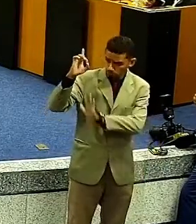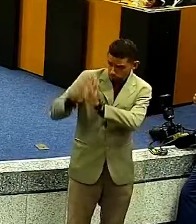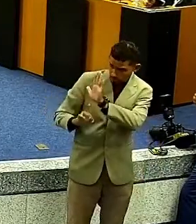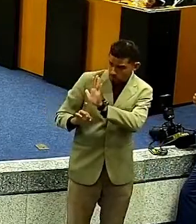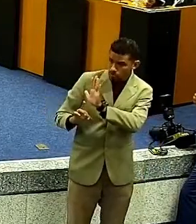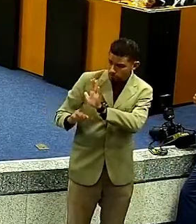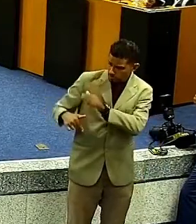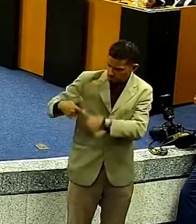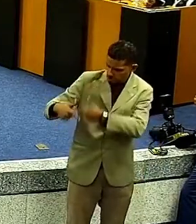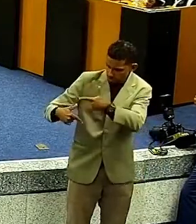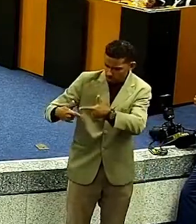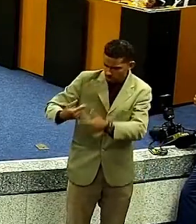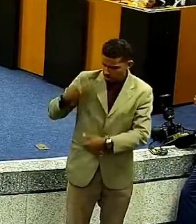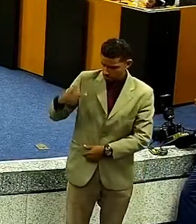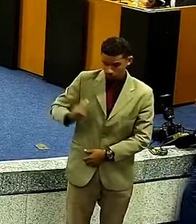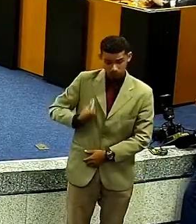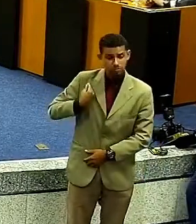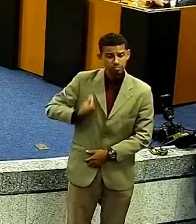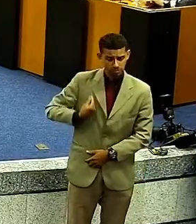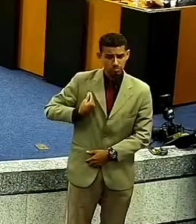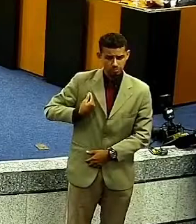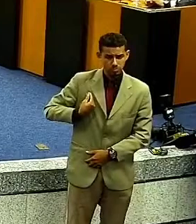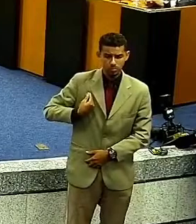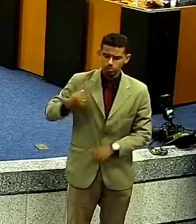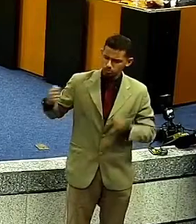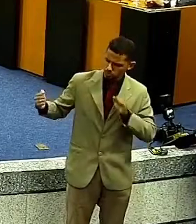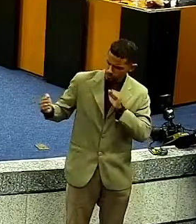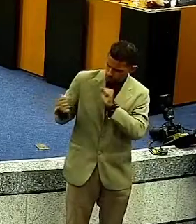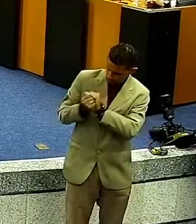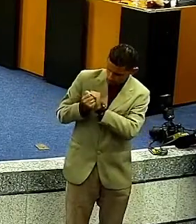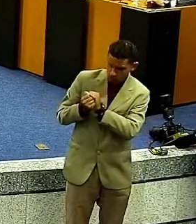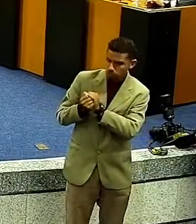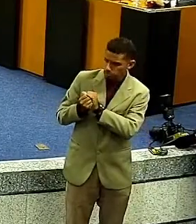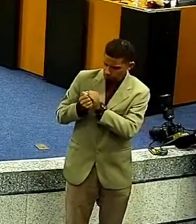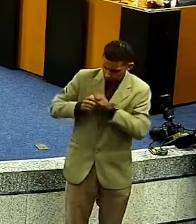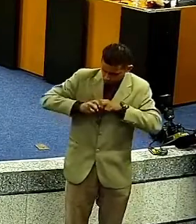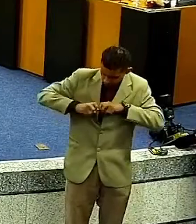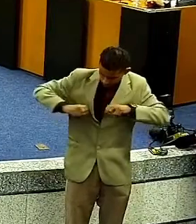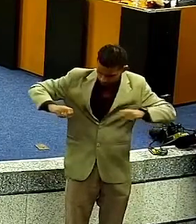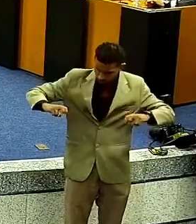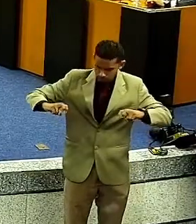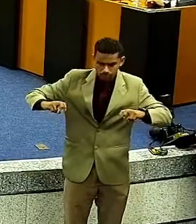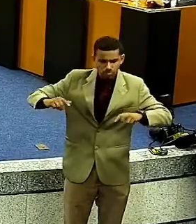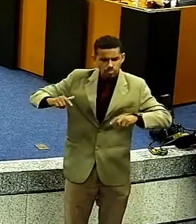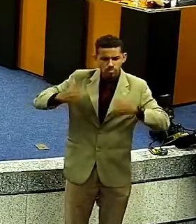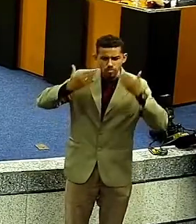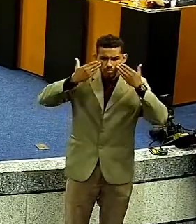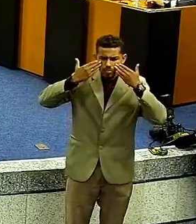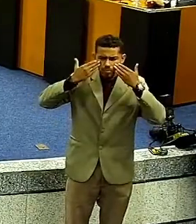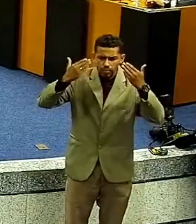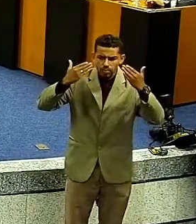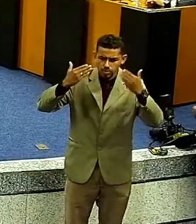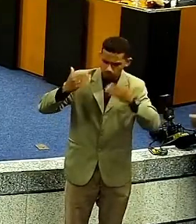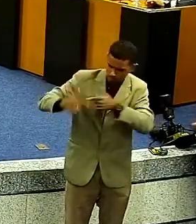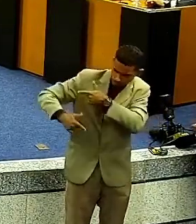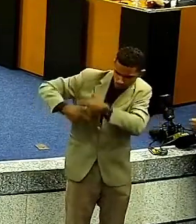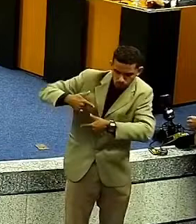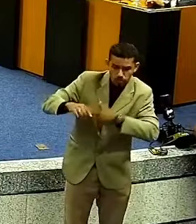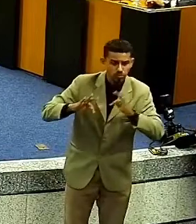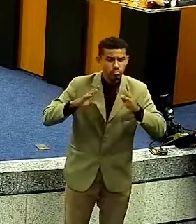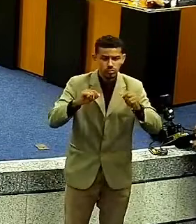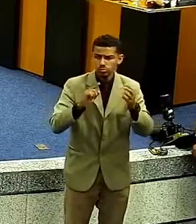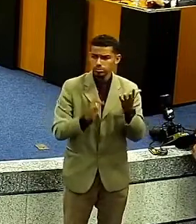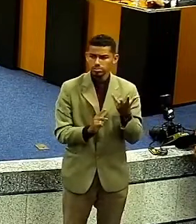norteou a sua vida possa junto com seus pares enfrentar todas as dificuldades